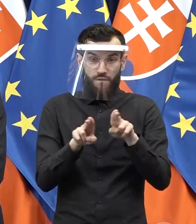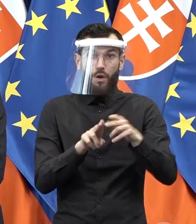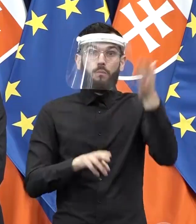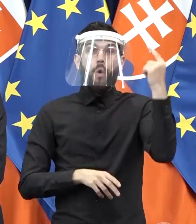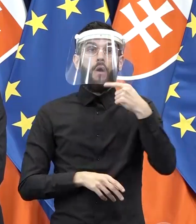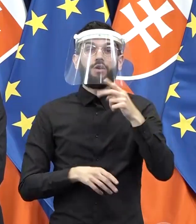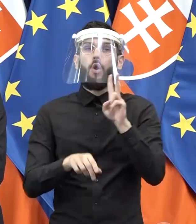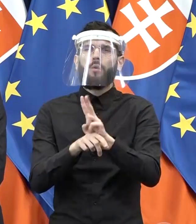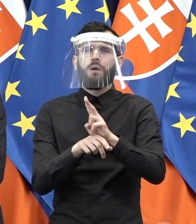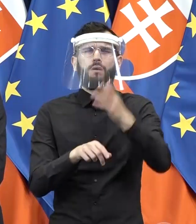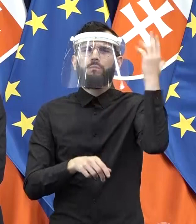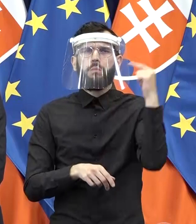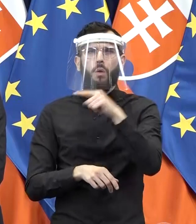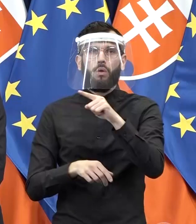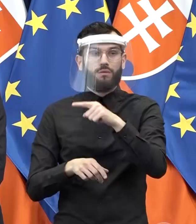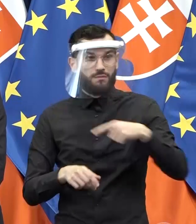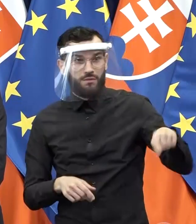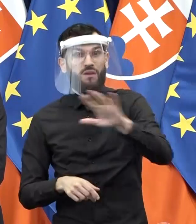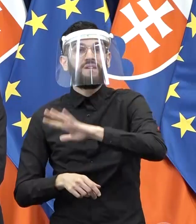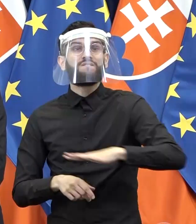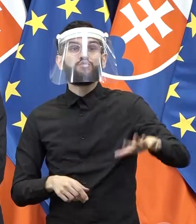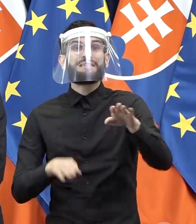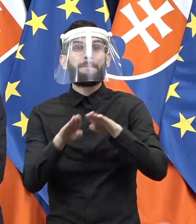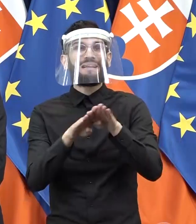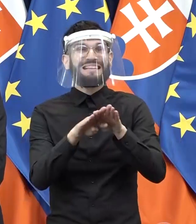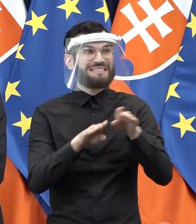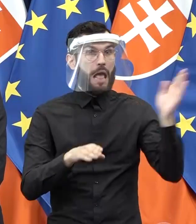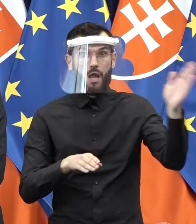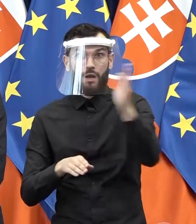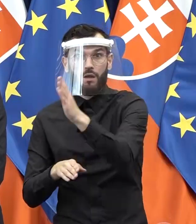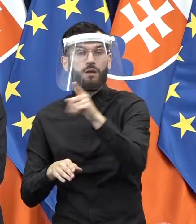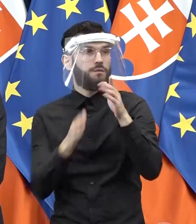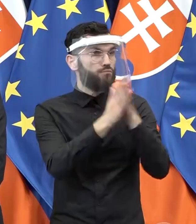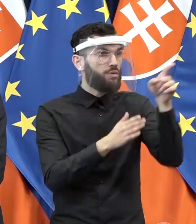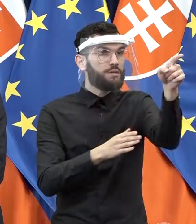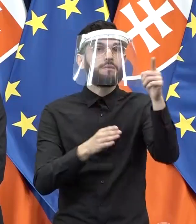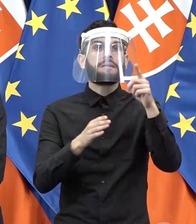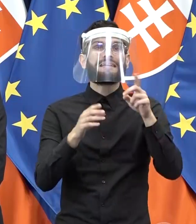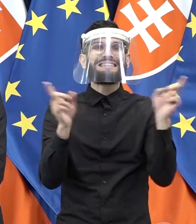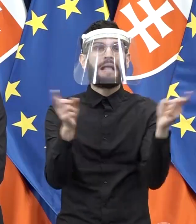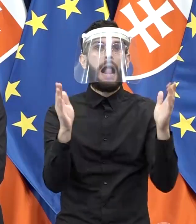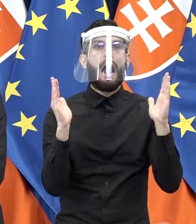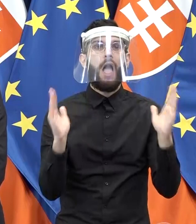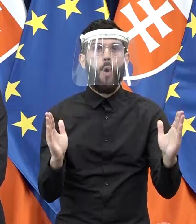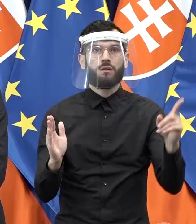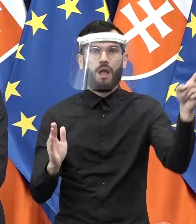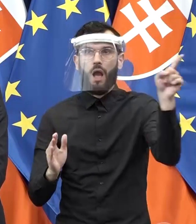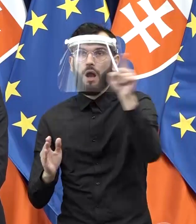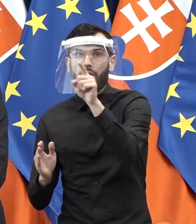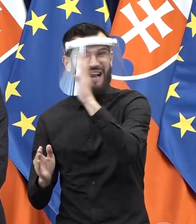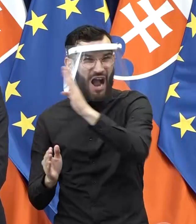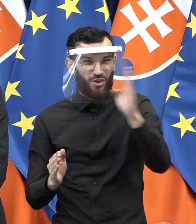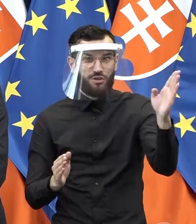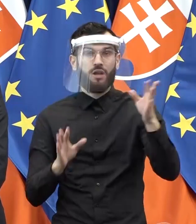hovoril, ďalšie opatrenie bolo o tom, že sme zaviazali všetky ostatné ministerstva a videntifikovali lehoty, kde je v